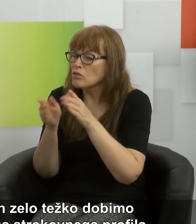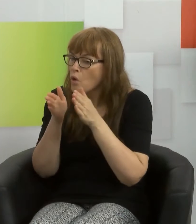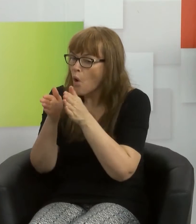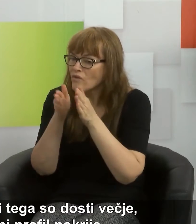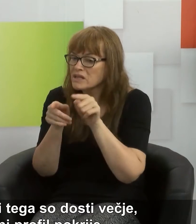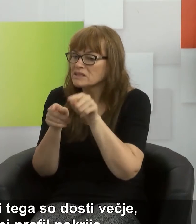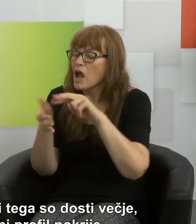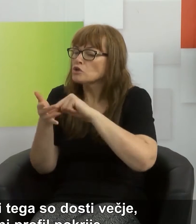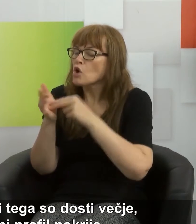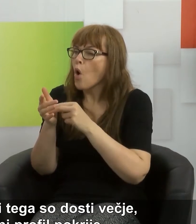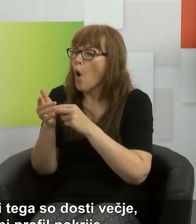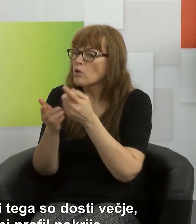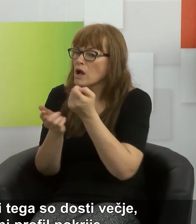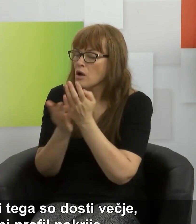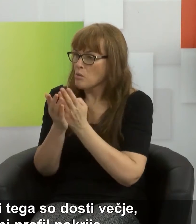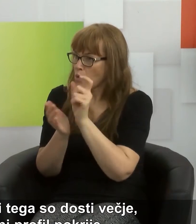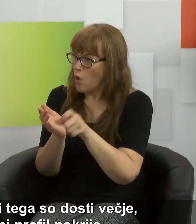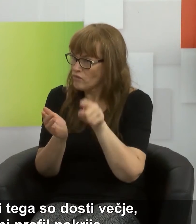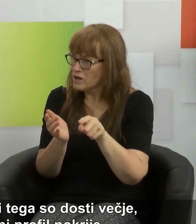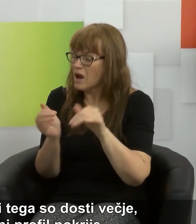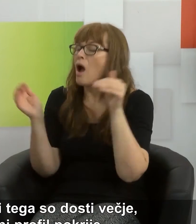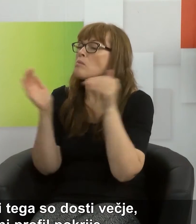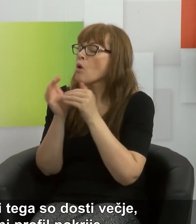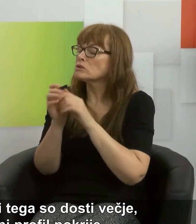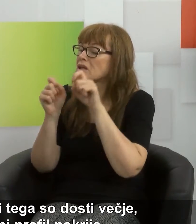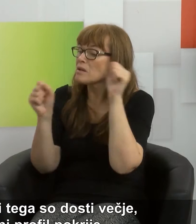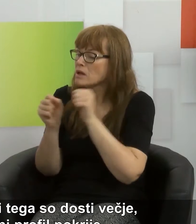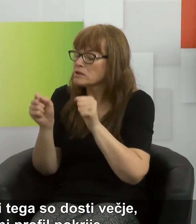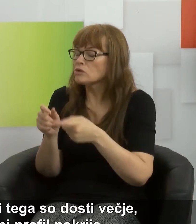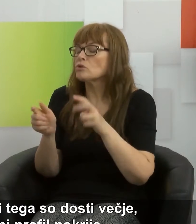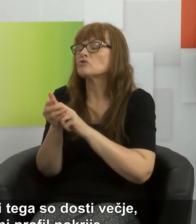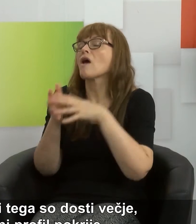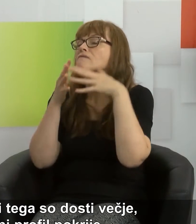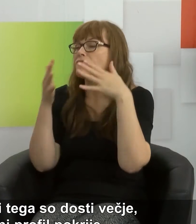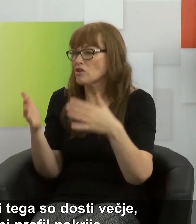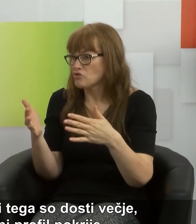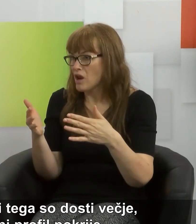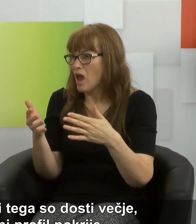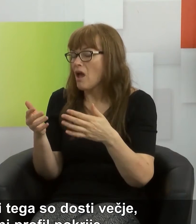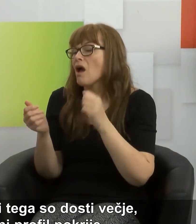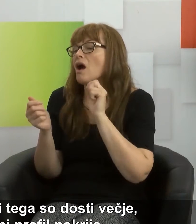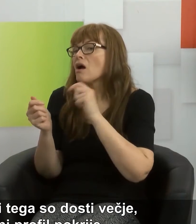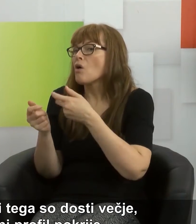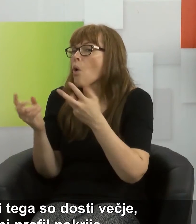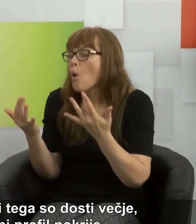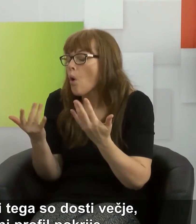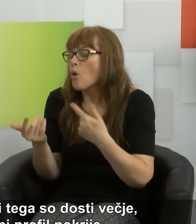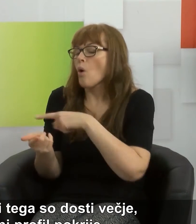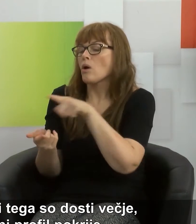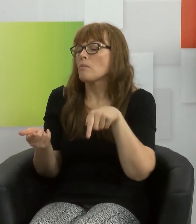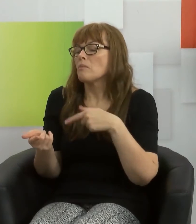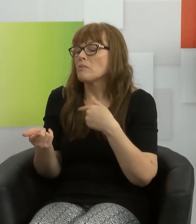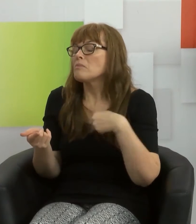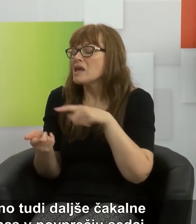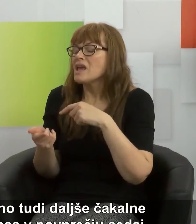profila. Tako da potrebe zaradi tega so dosti večje, kar lahko strokovni profil